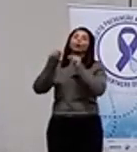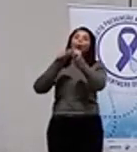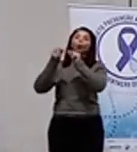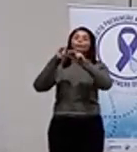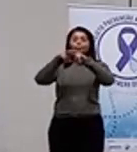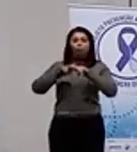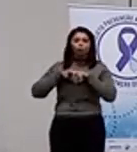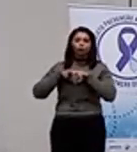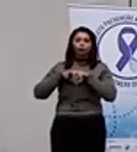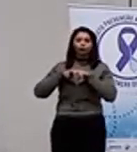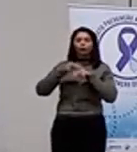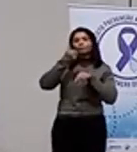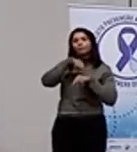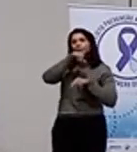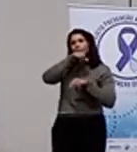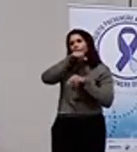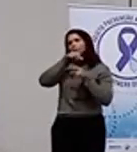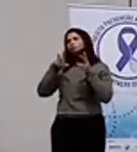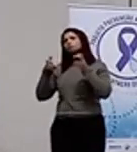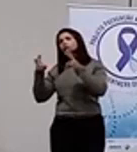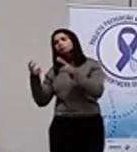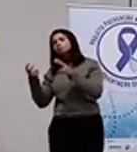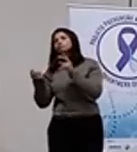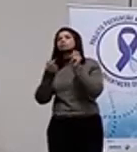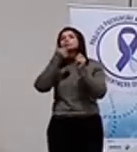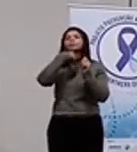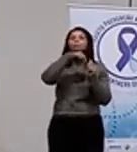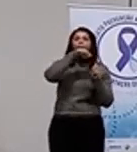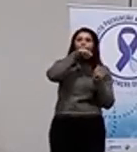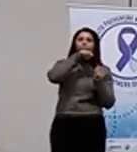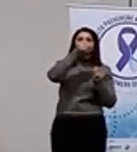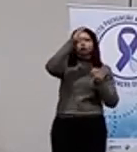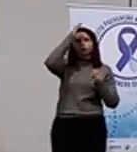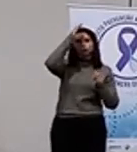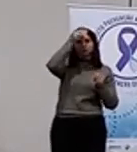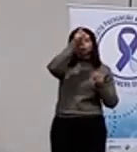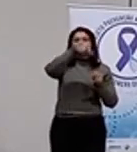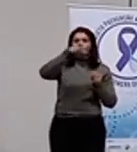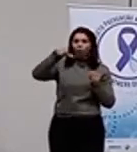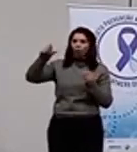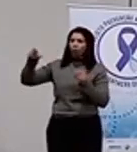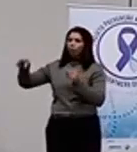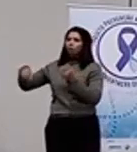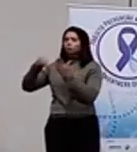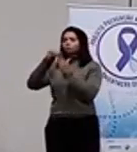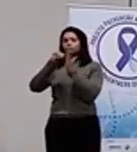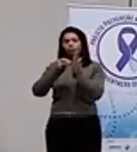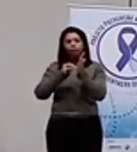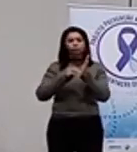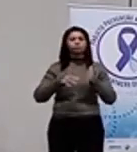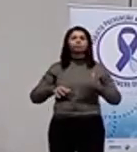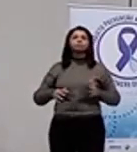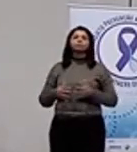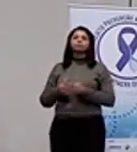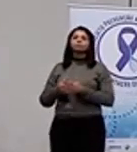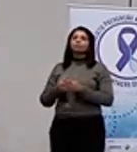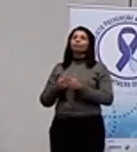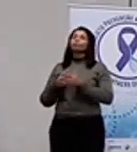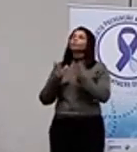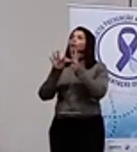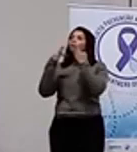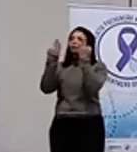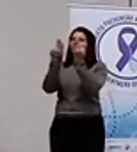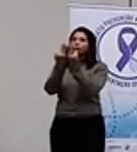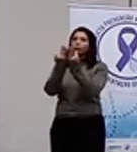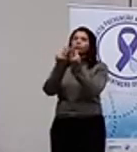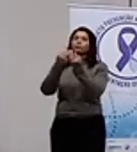desse câncer, minha mãe disso, minha tia disso, meu primo disso. Quando eu vejo, já é todo um anedograma montado, com toda a estrutura familiar, e a